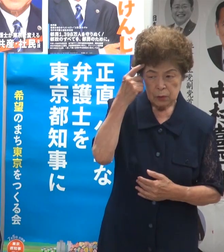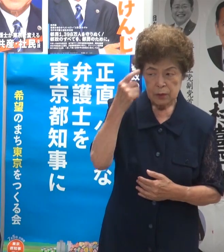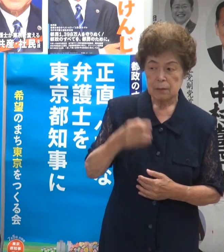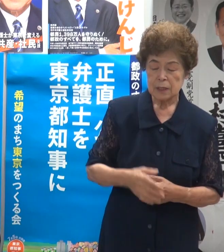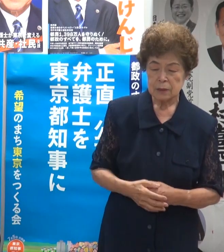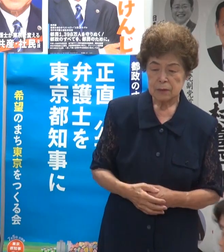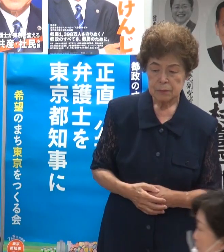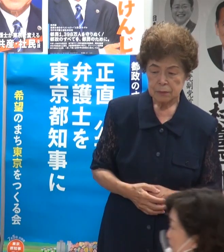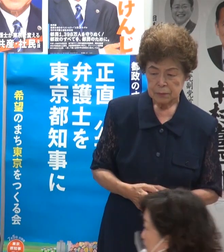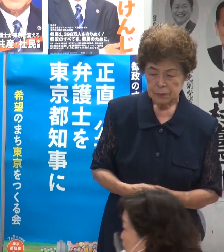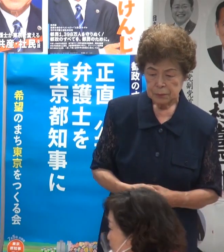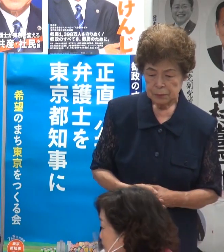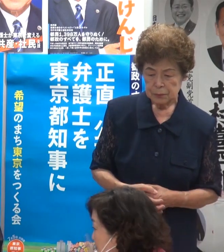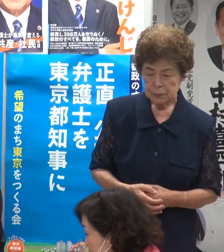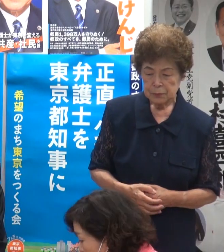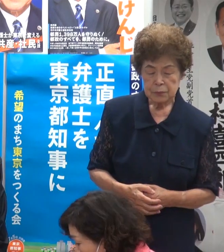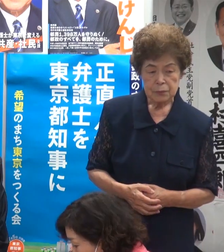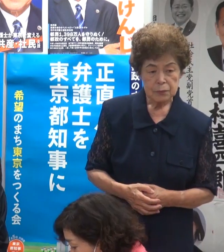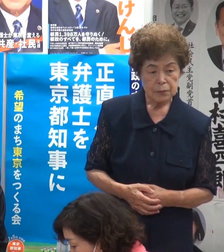ですか。はい、